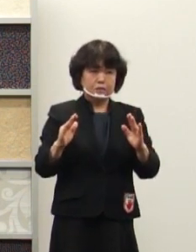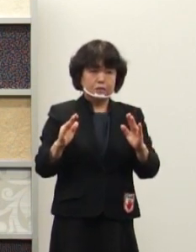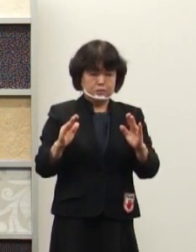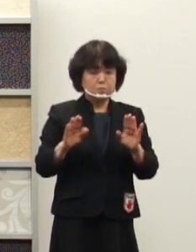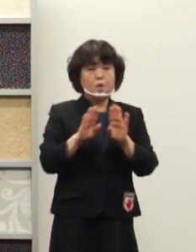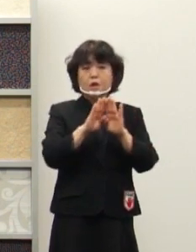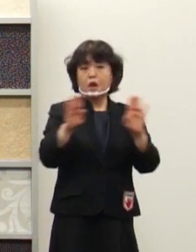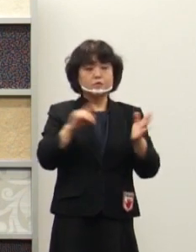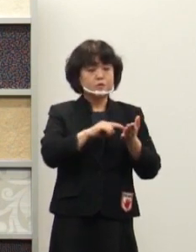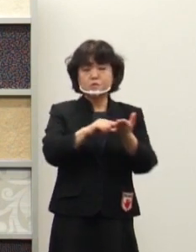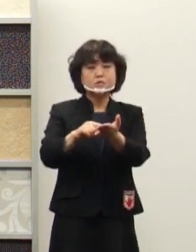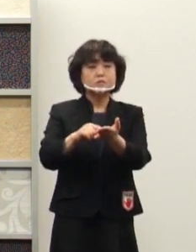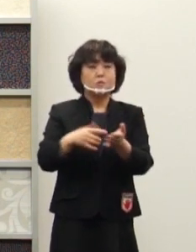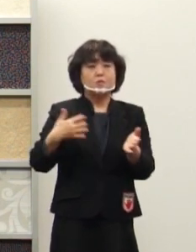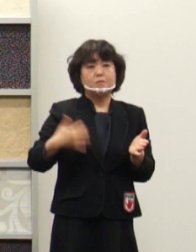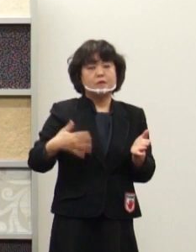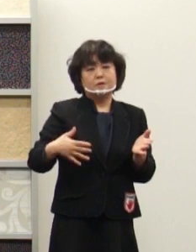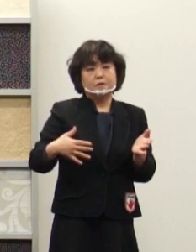出してないものですから、